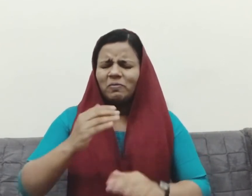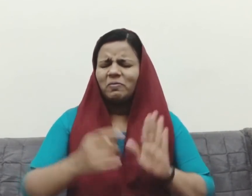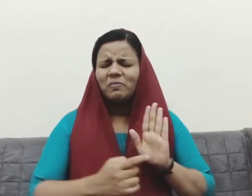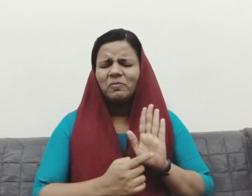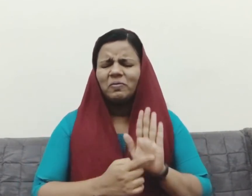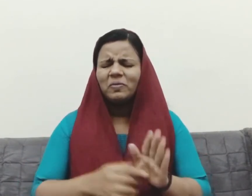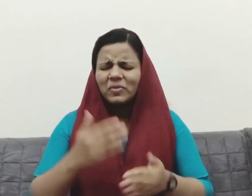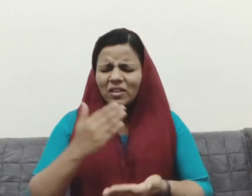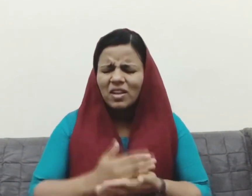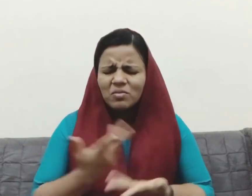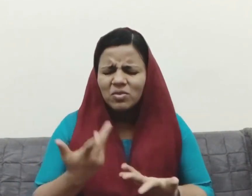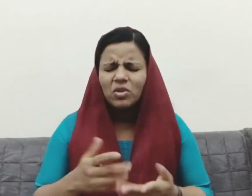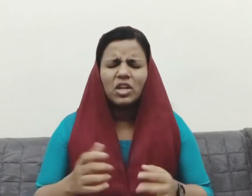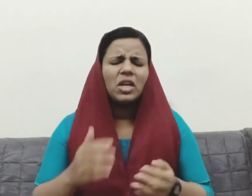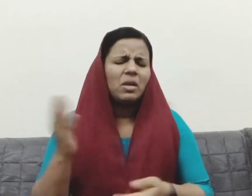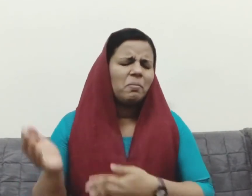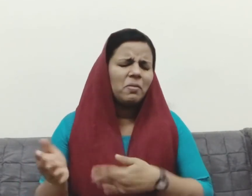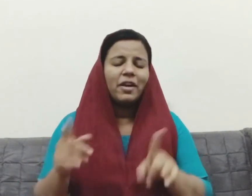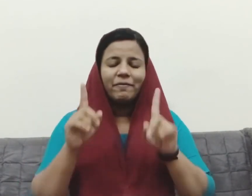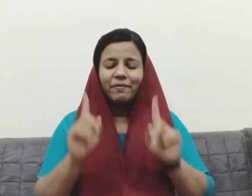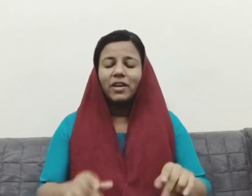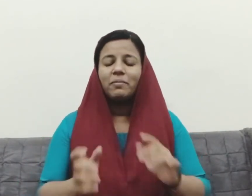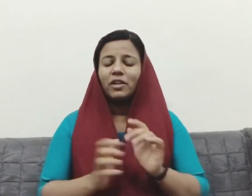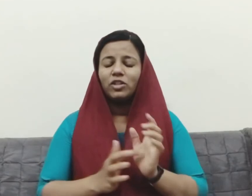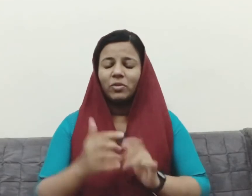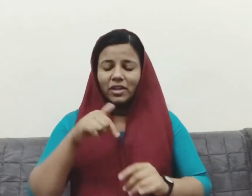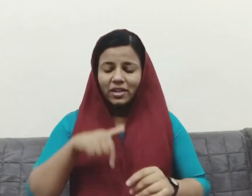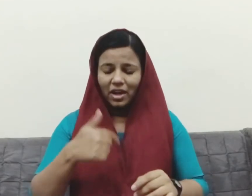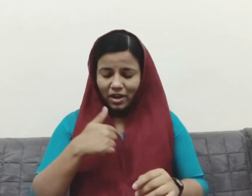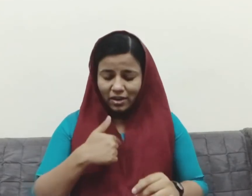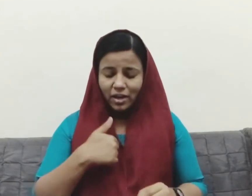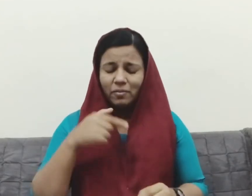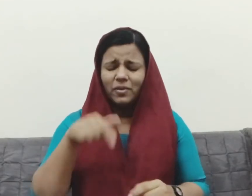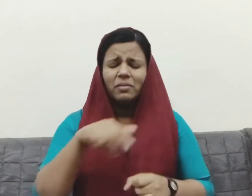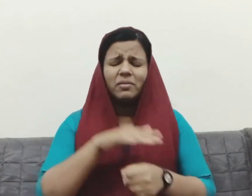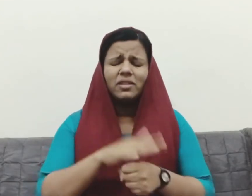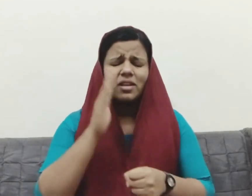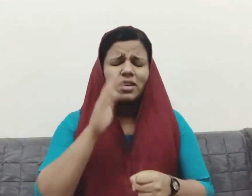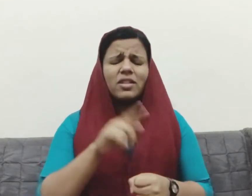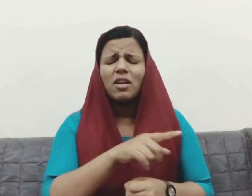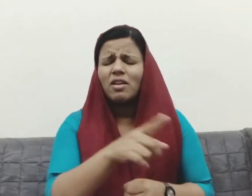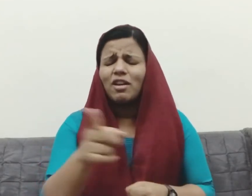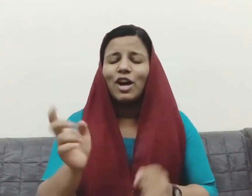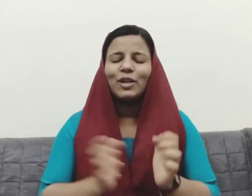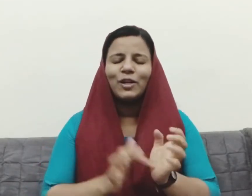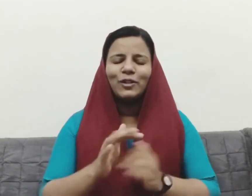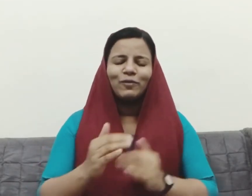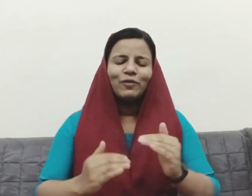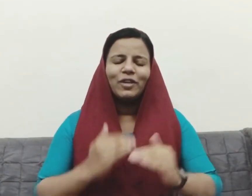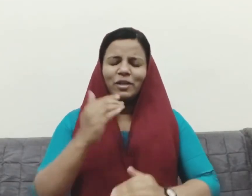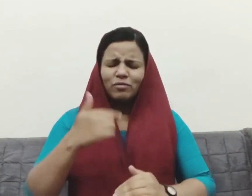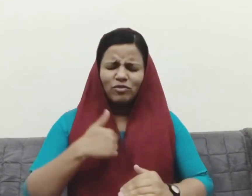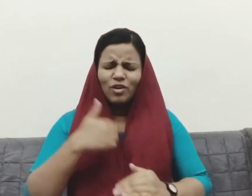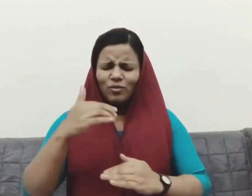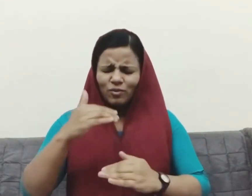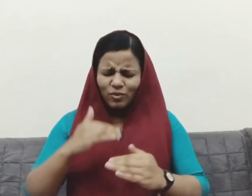വരുന്നതിന് തടസ്സമായി നിൽക്കുന്ന എല്ലാം മാറിപ്പോട്ടെ. ഇന്ന് എന്നിലും ഈ സന്ദേശം കേൾക്കുന്ന ഓരോ മക്കളിലും ക്രിസ്തു വളരട്ടെ, ഞാനോ